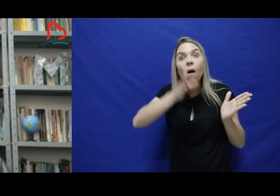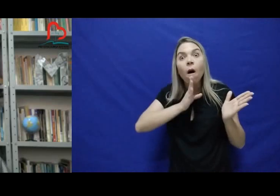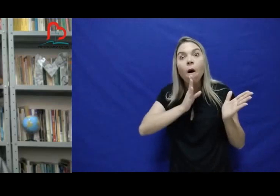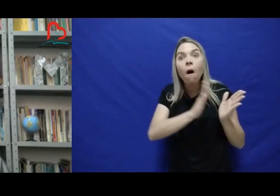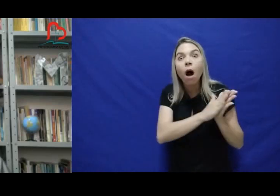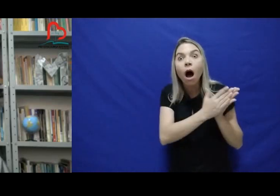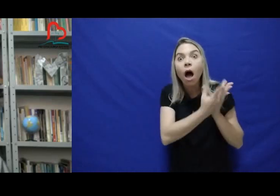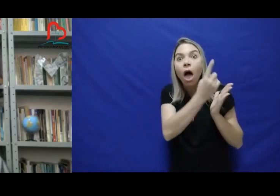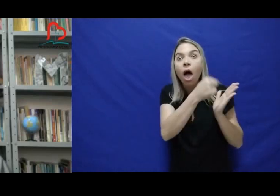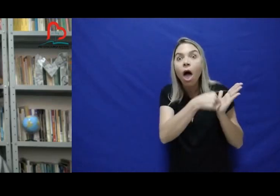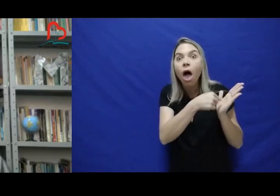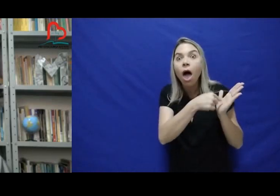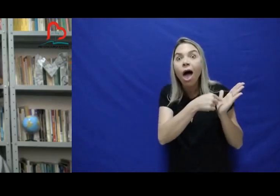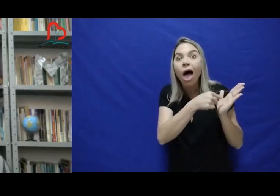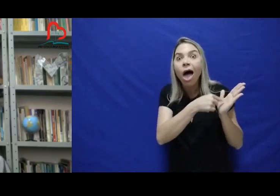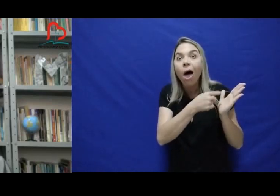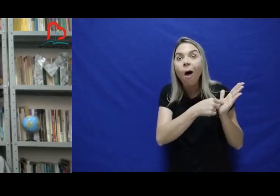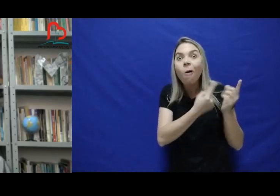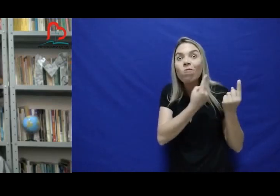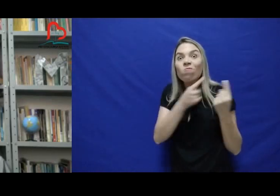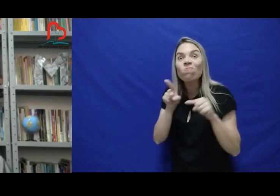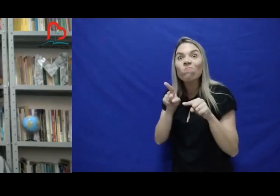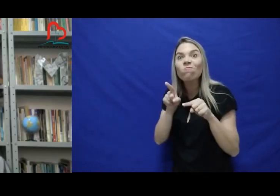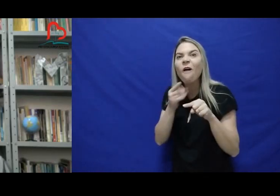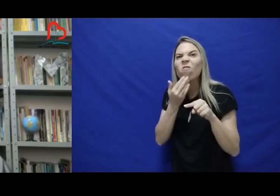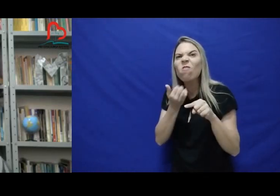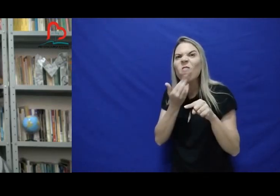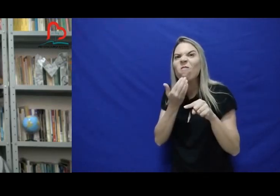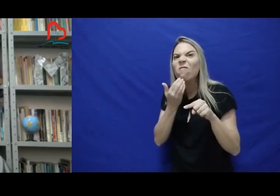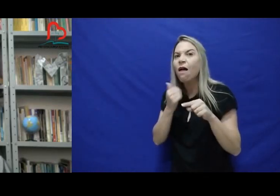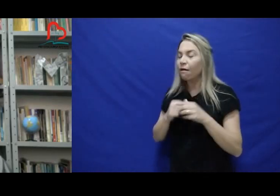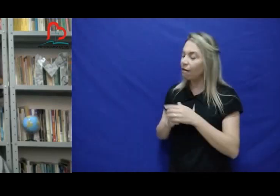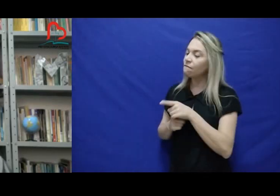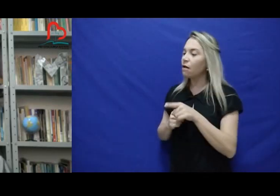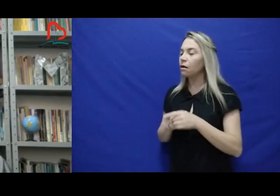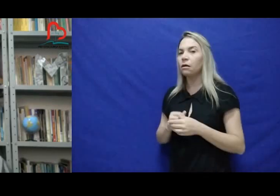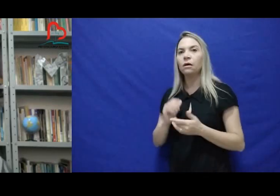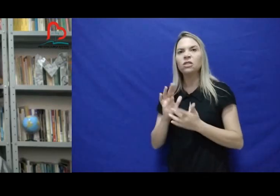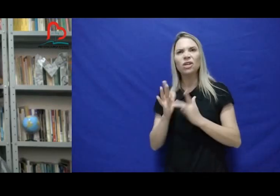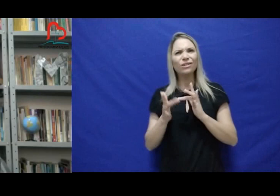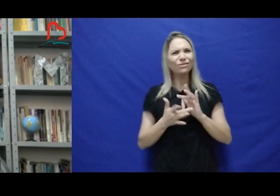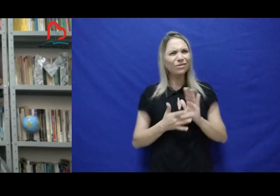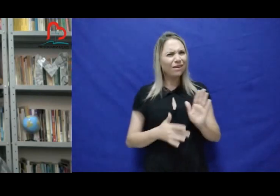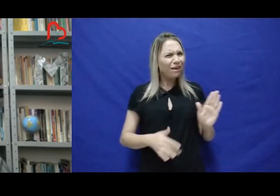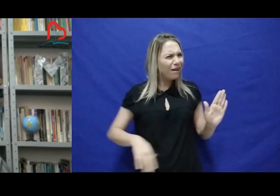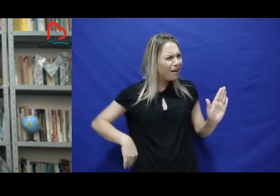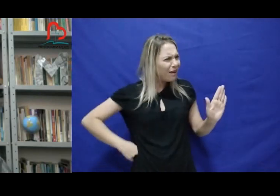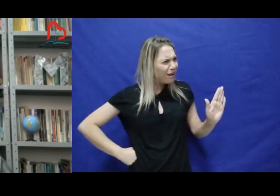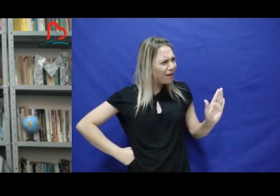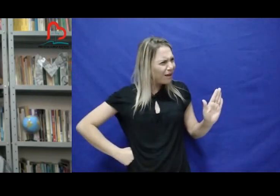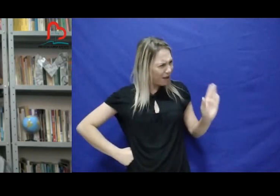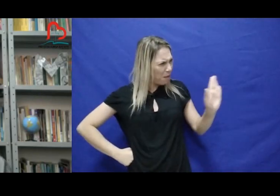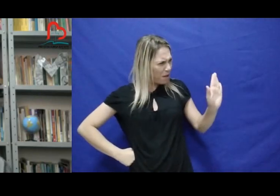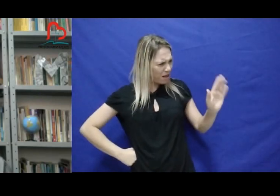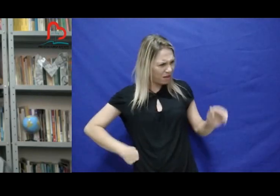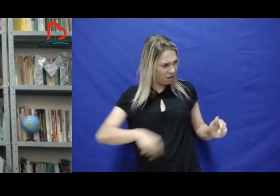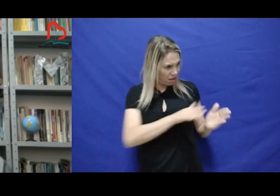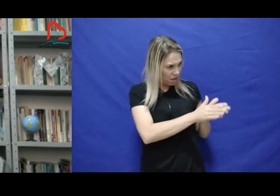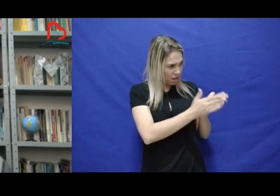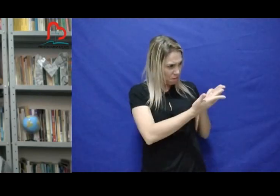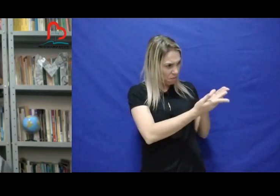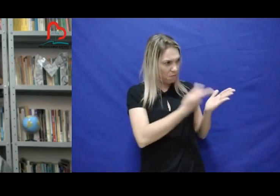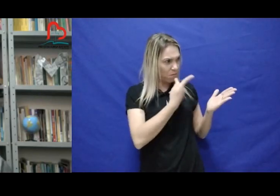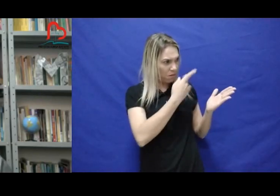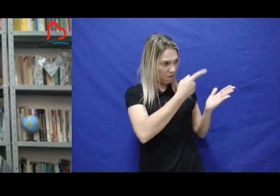em espírito e com a palavra dele mesmo nos lábios e no coração, diz: Satanás, na